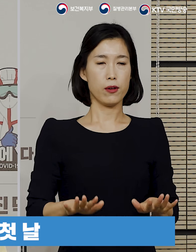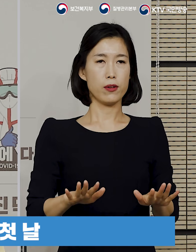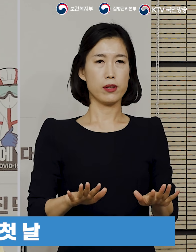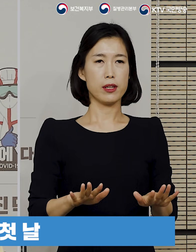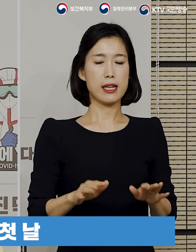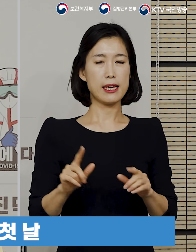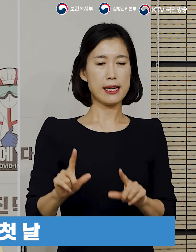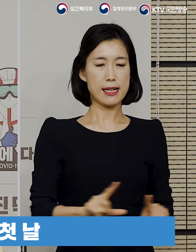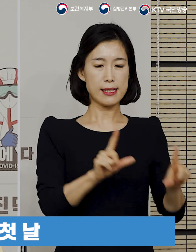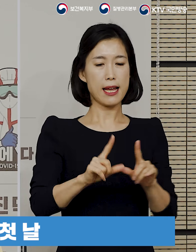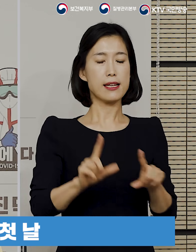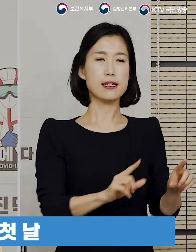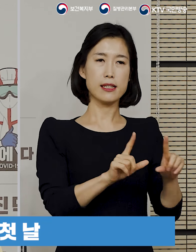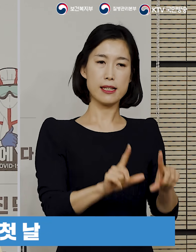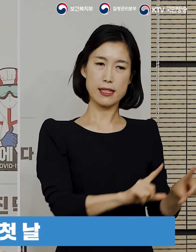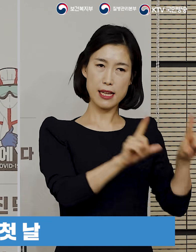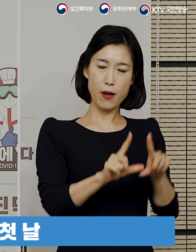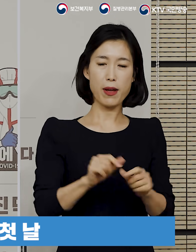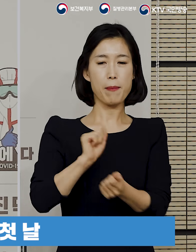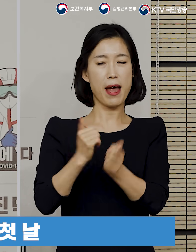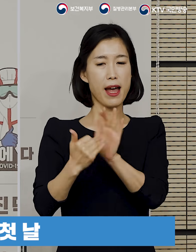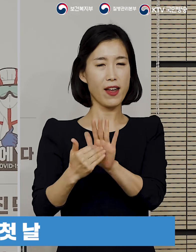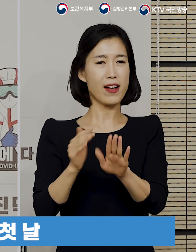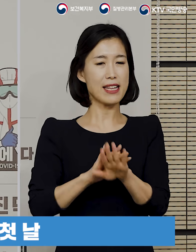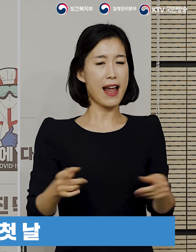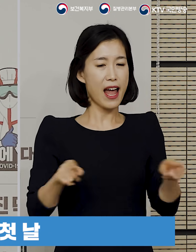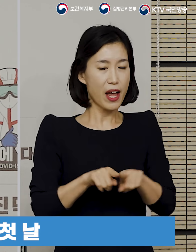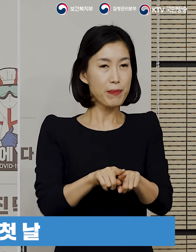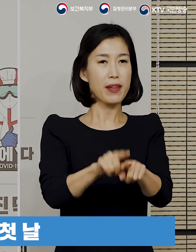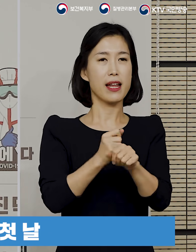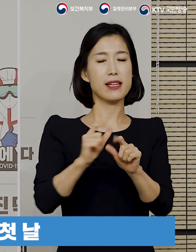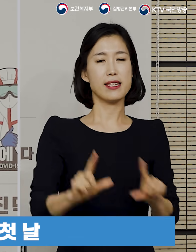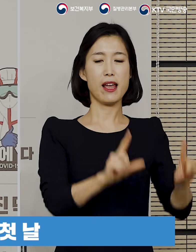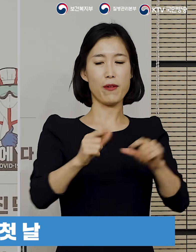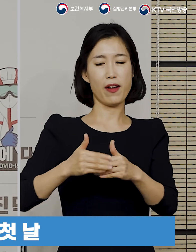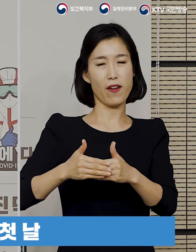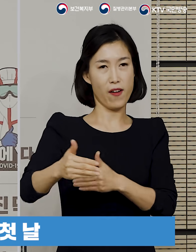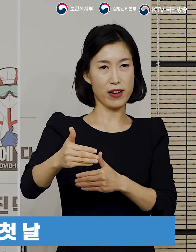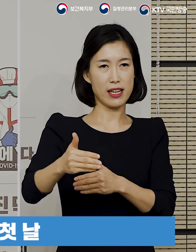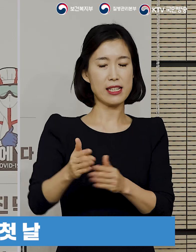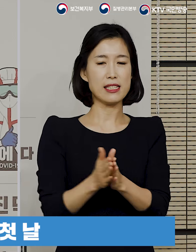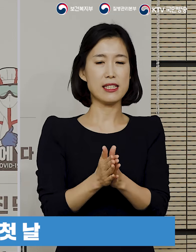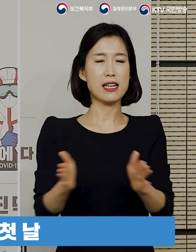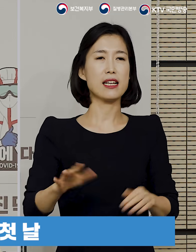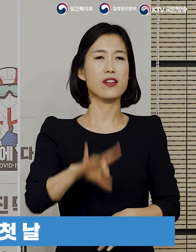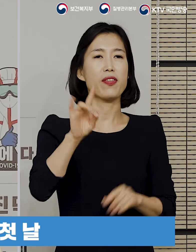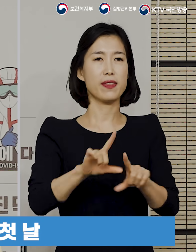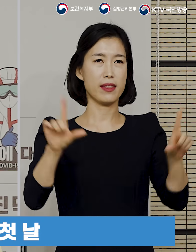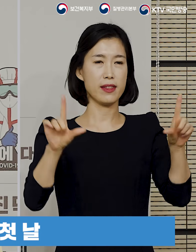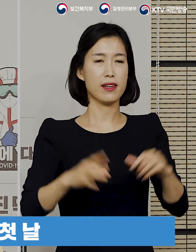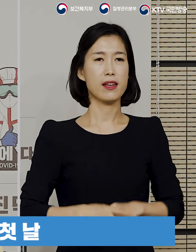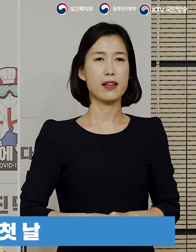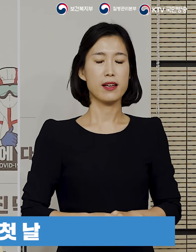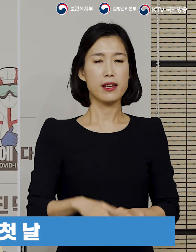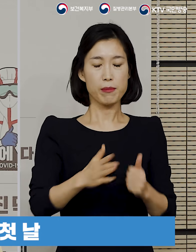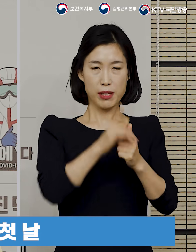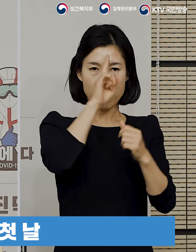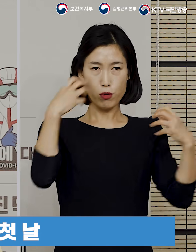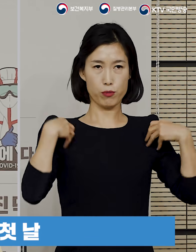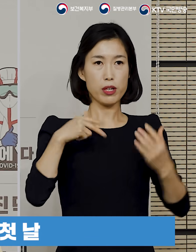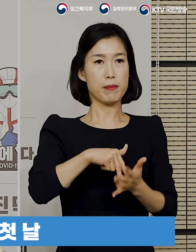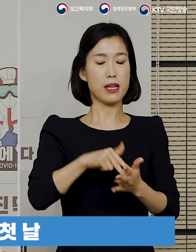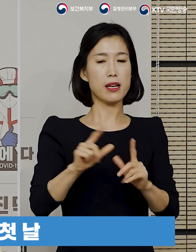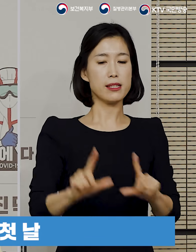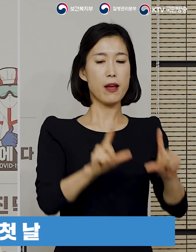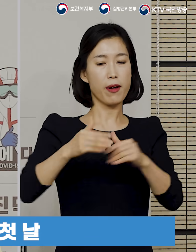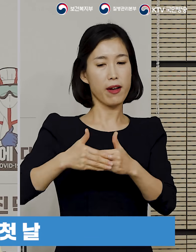오늘은 일상생활과 방역이 조화를 이루는 생활 속 거리두기로 전환되는 첫날입니다. 정부는 생활